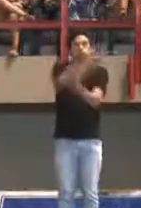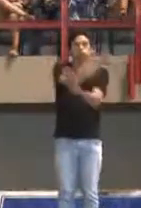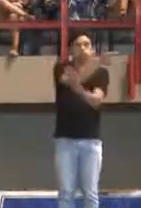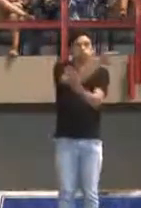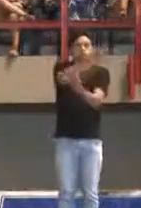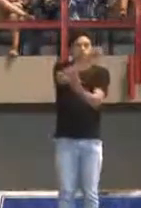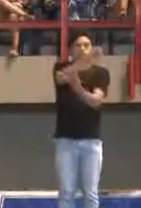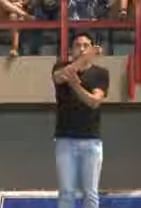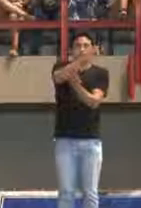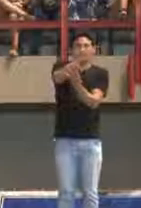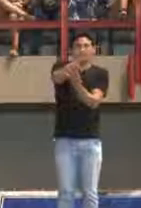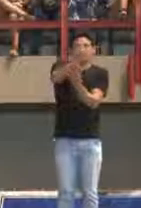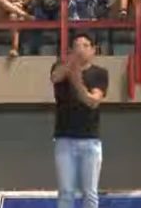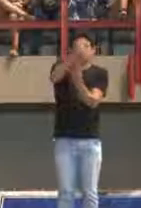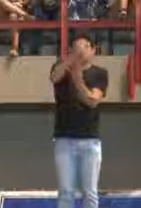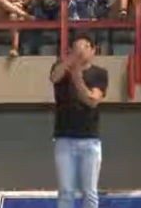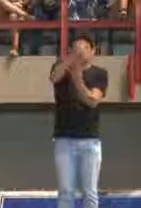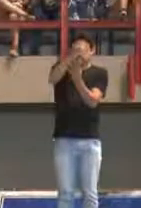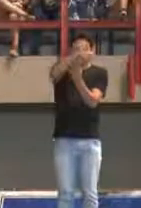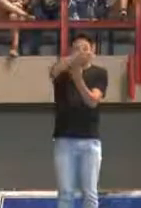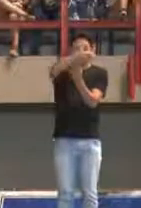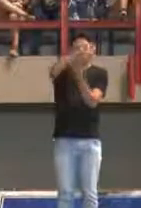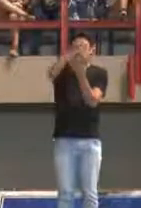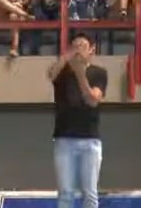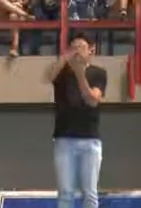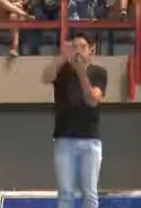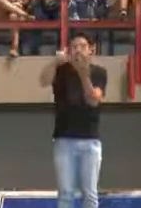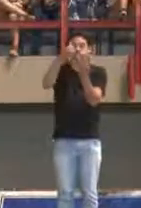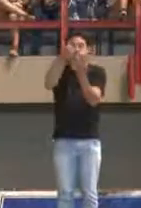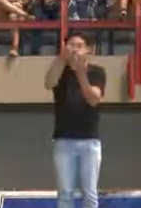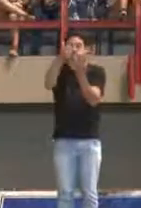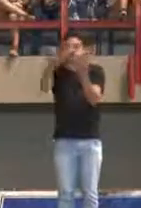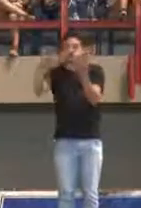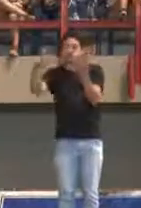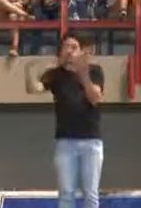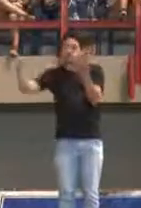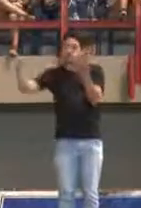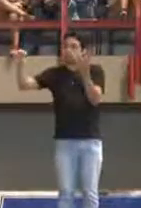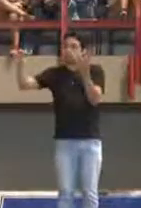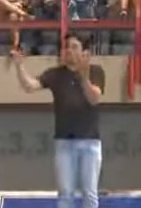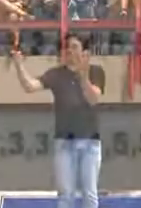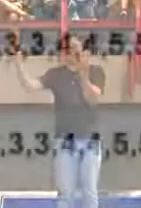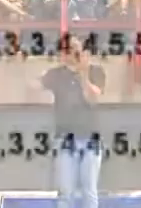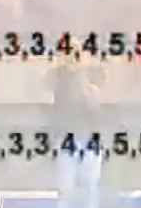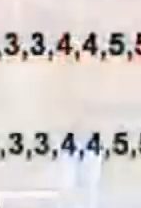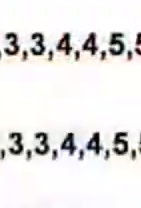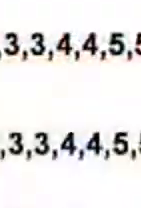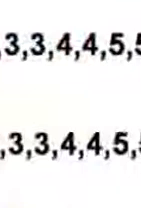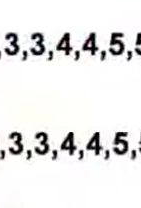10º e o 11º, se você excluir, ó, olhando para cá, vamos contar aqui, ó. Opa, apertei errado.